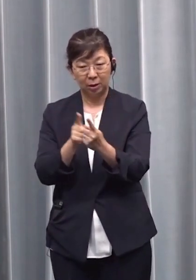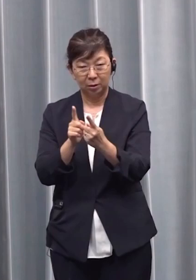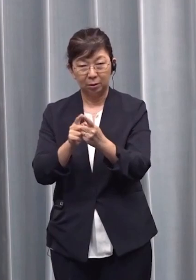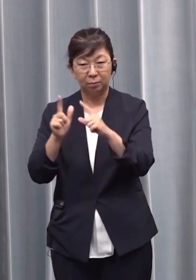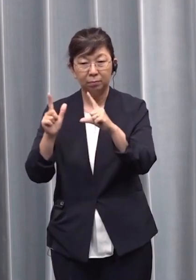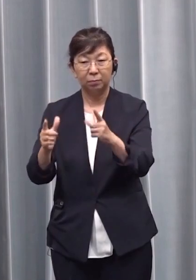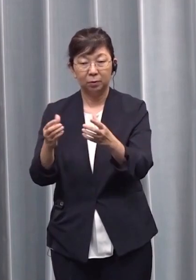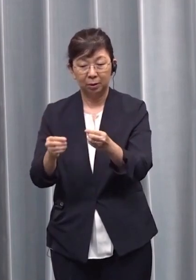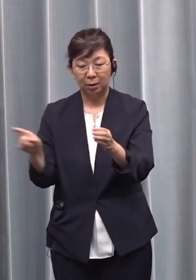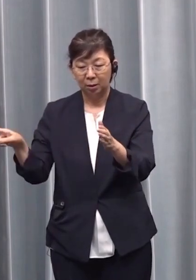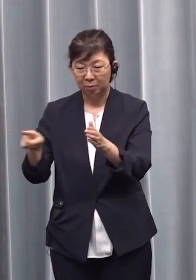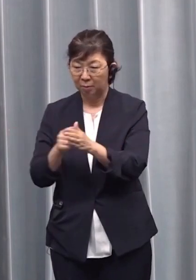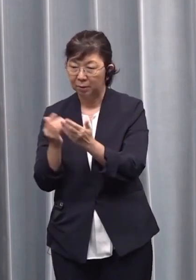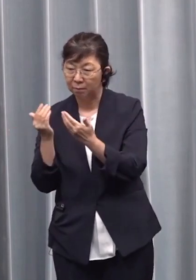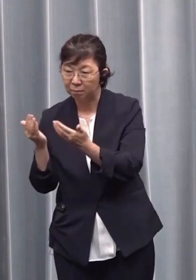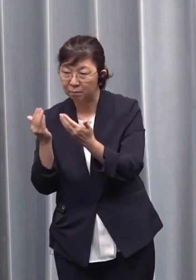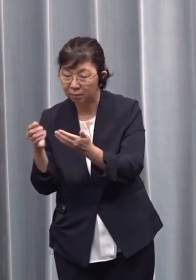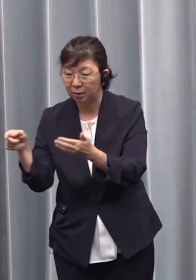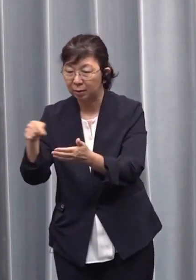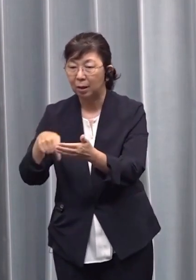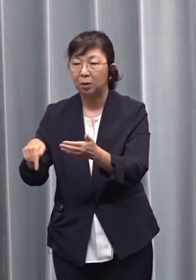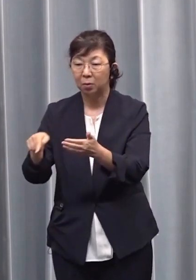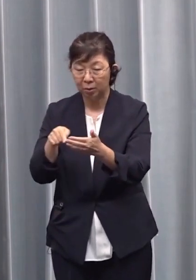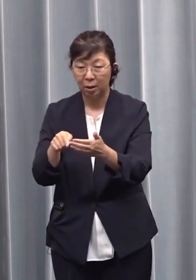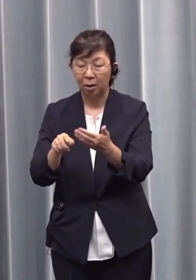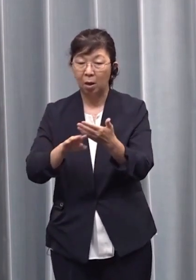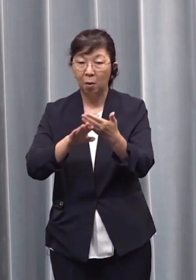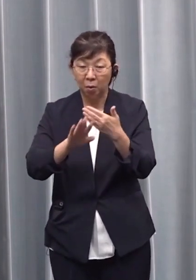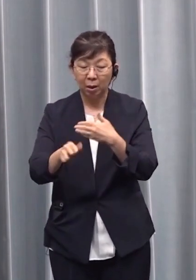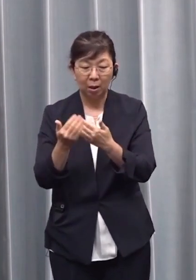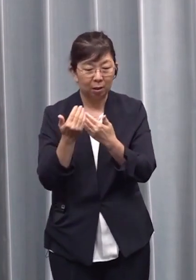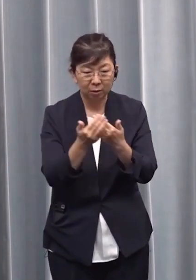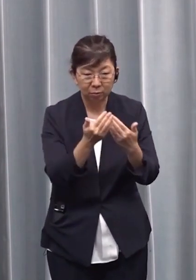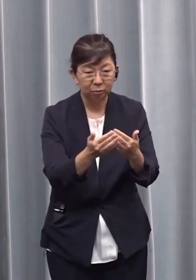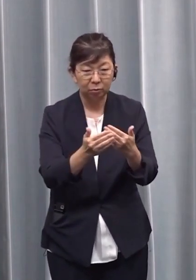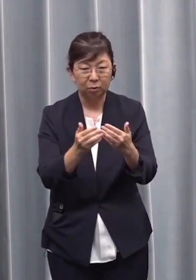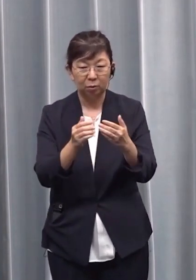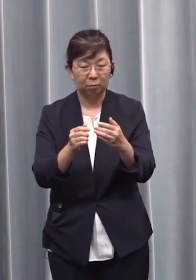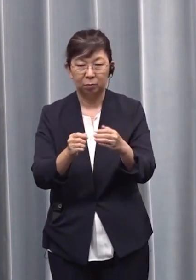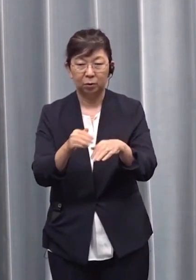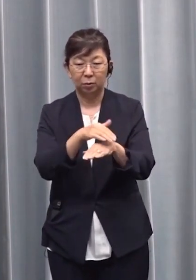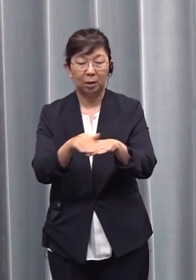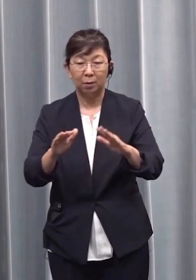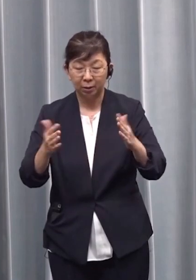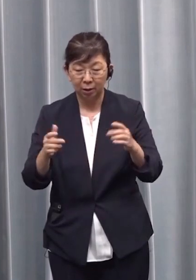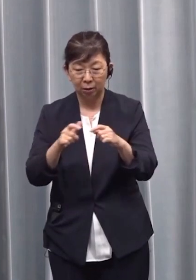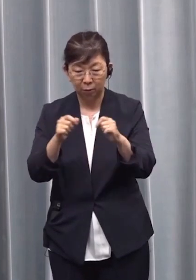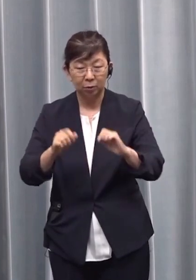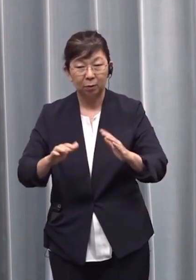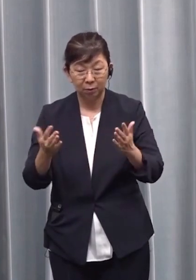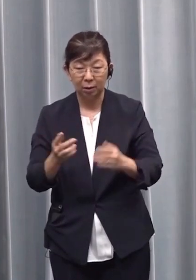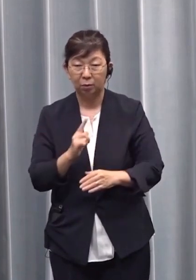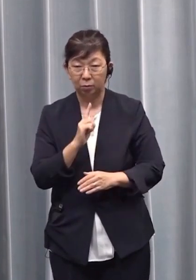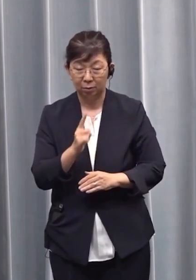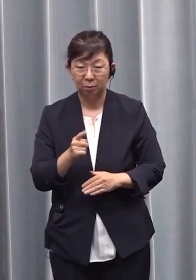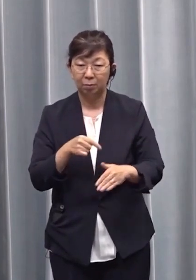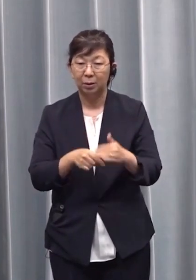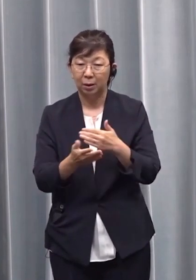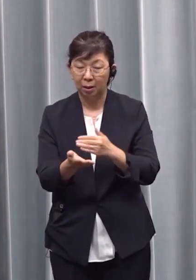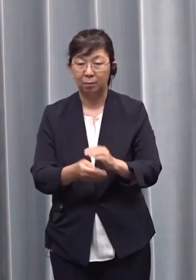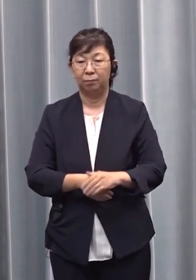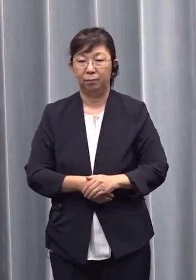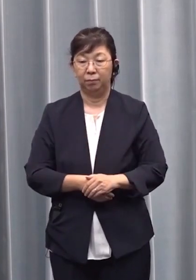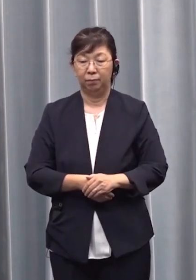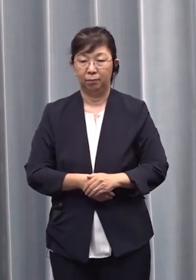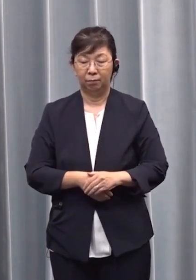それまでに聞いた方たちの声で、これ以上政府としては問題ないというお考えだということですか。 質問の